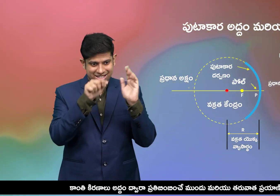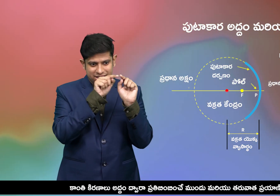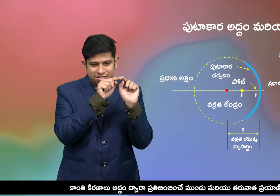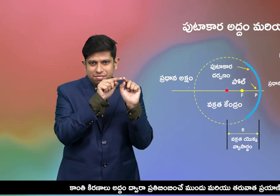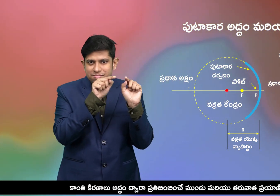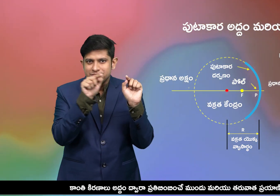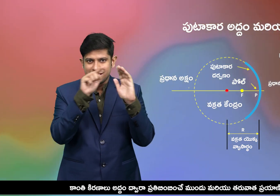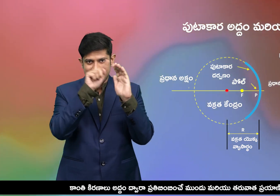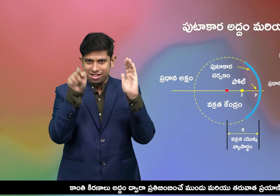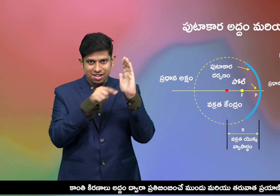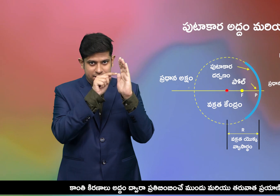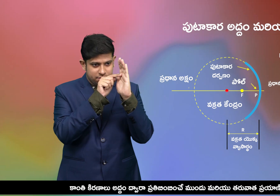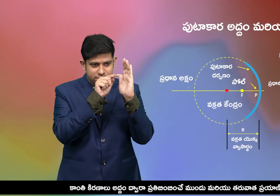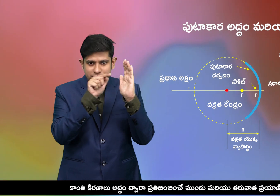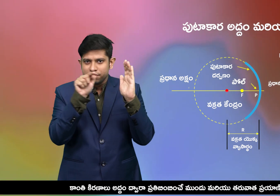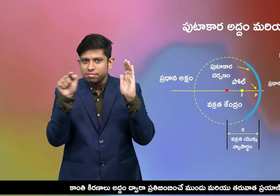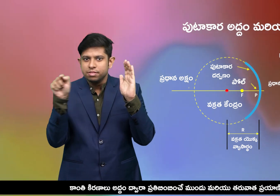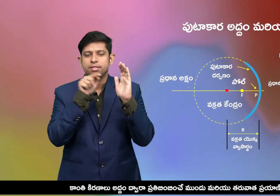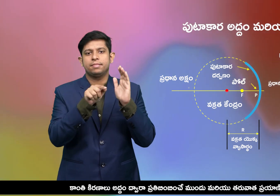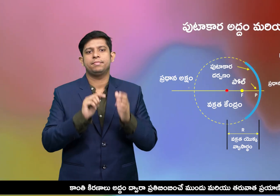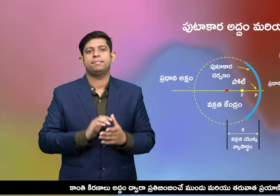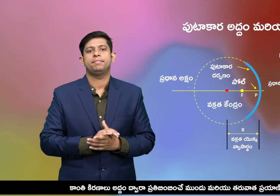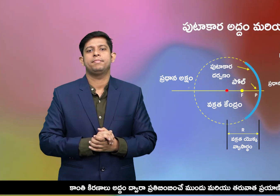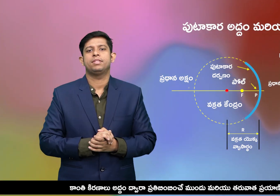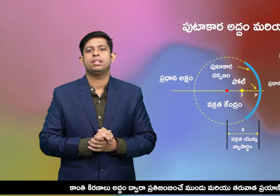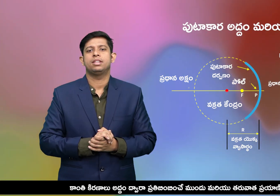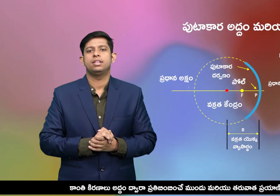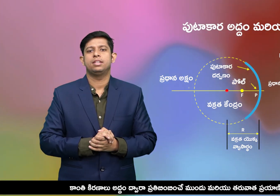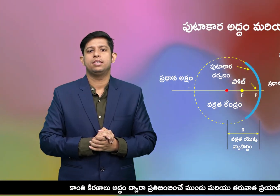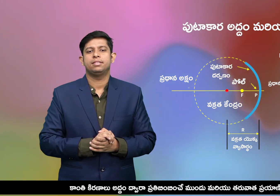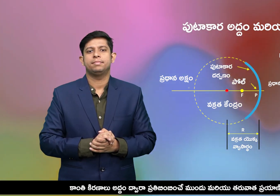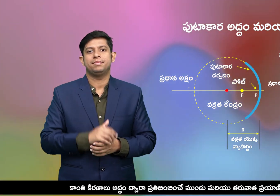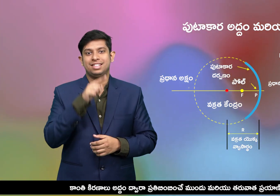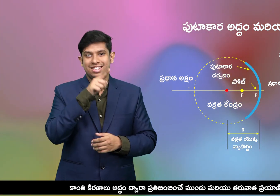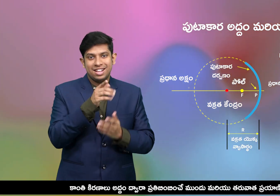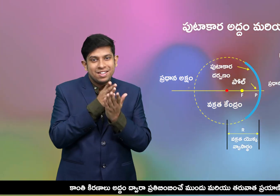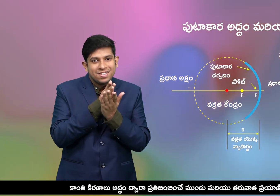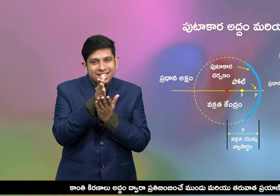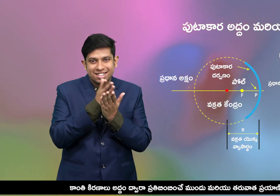కాంతి కిరణాలు అద్దం ద్వారా ప్రతిబింబించే ముందు మరియు తరువాత ప్రయాణించే మార్గం ఇది.